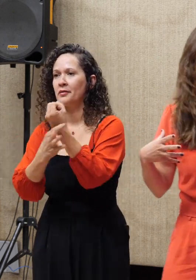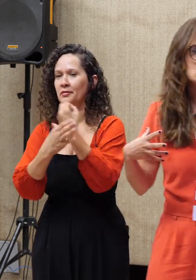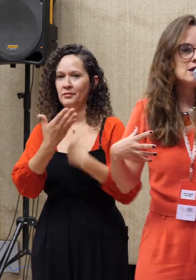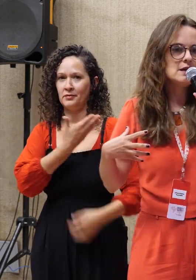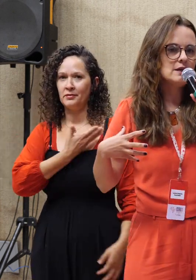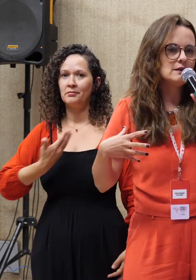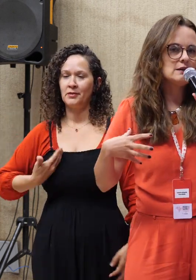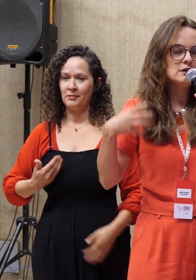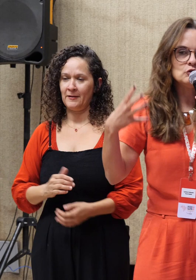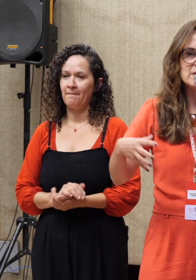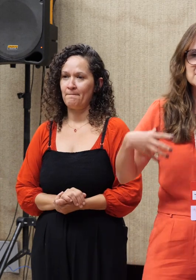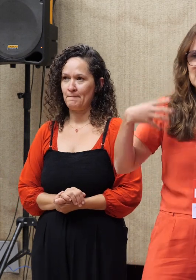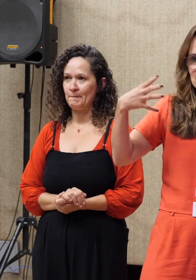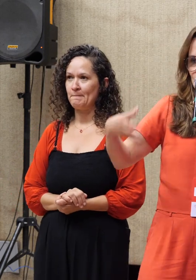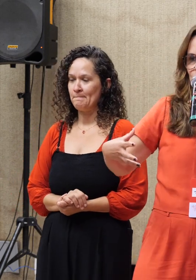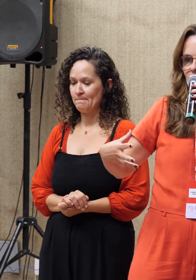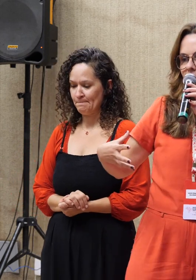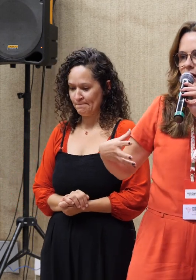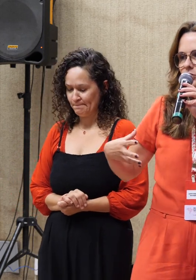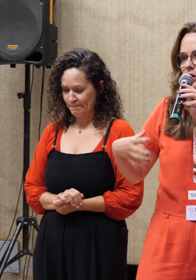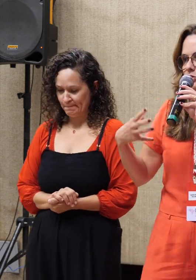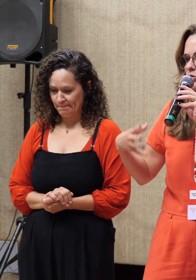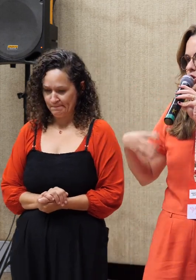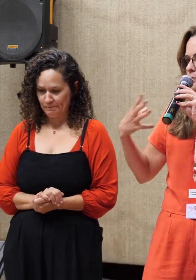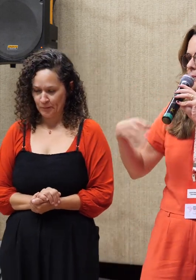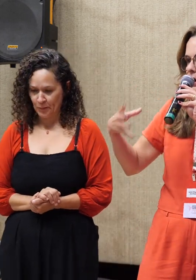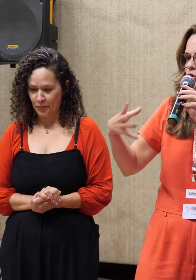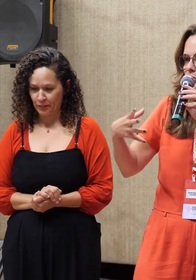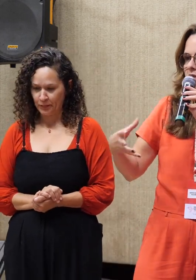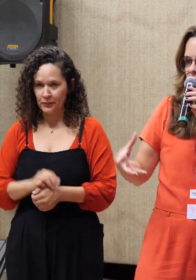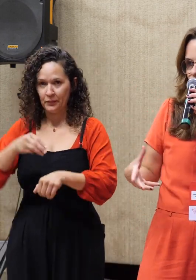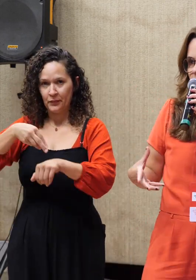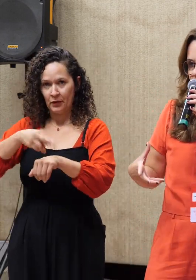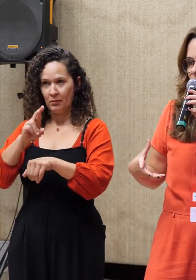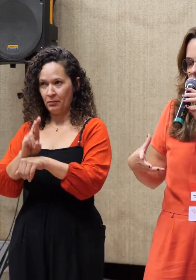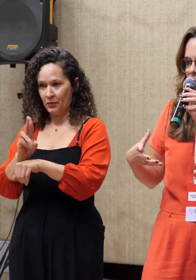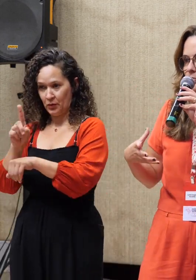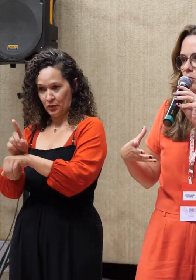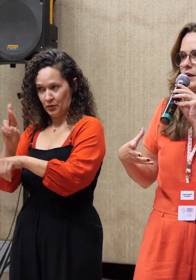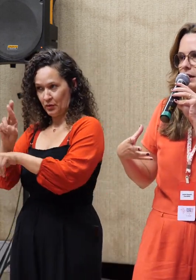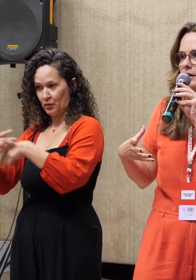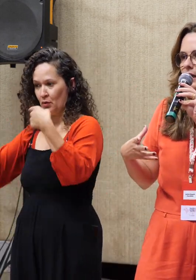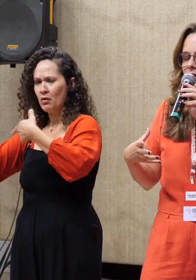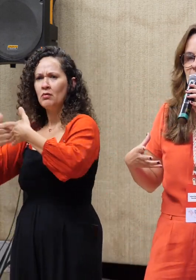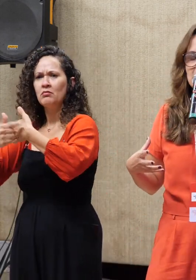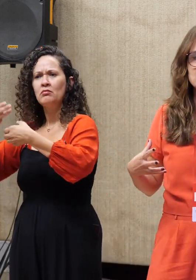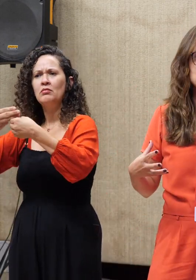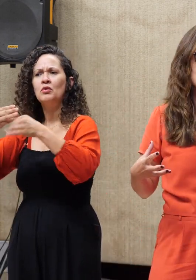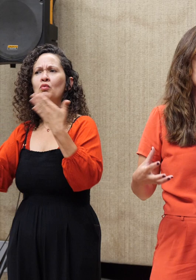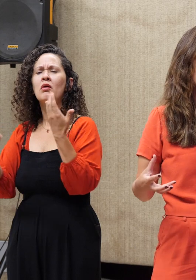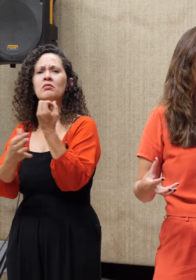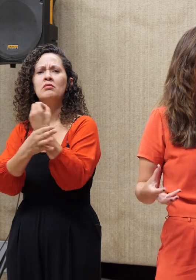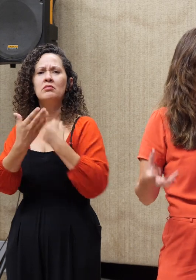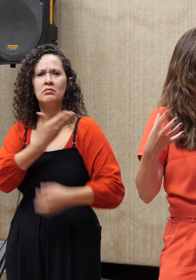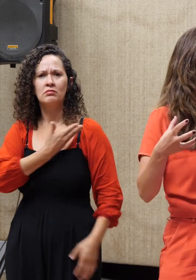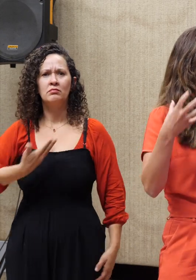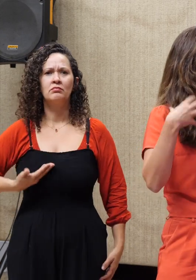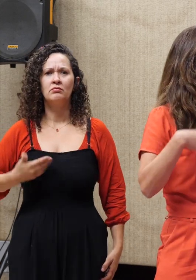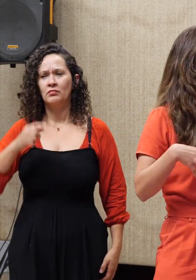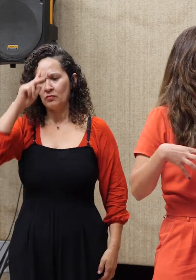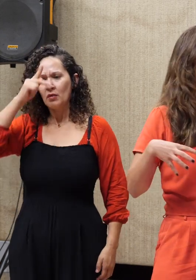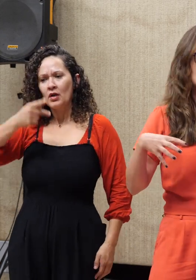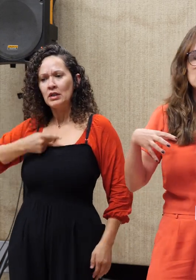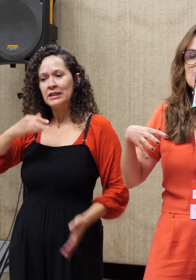pública. E, tanto no mestrado e no doutorado, eu discuti o papel do município na segurança pública. Né? E aí, para mim, hoje,